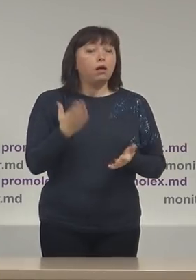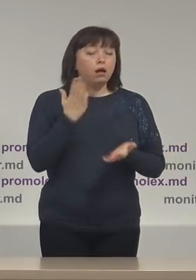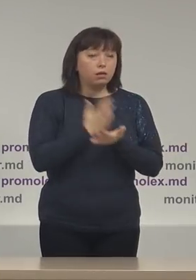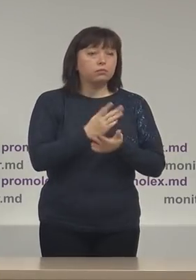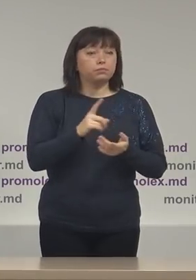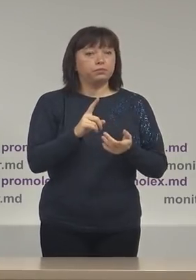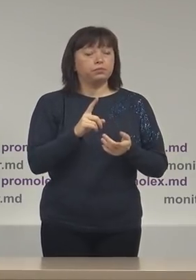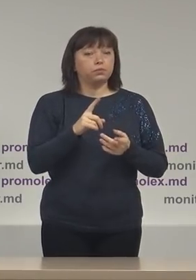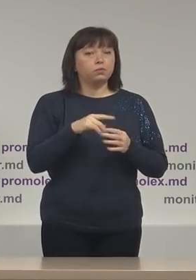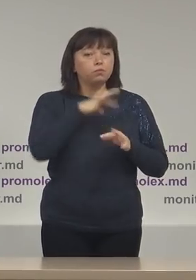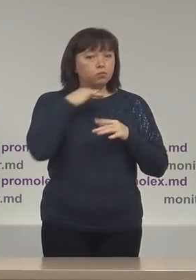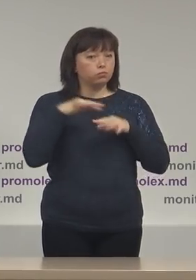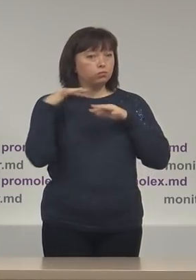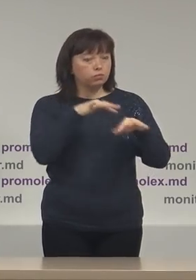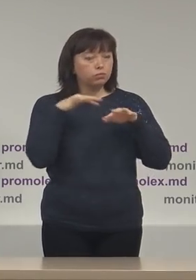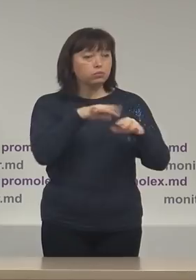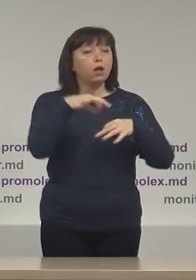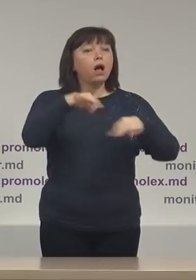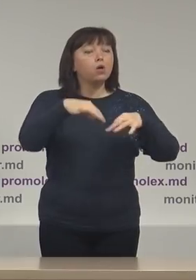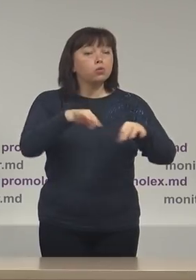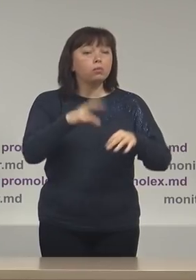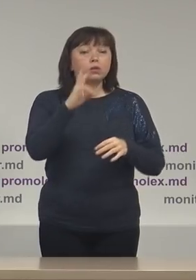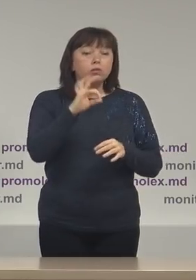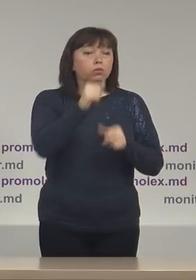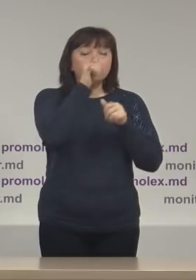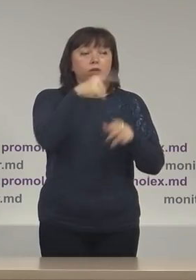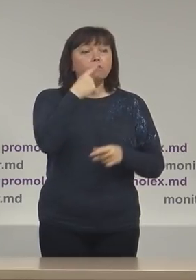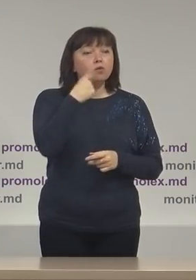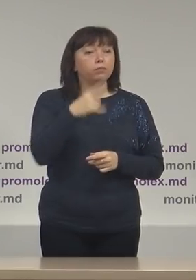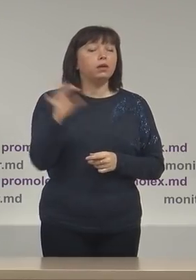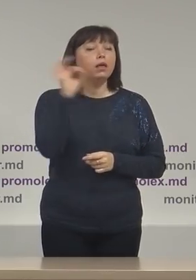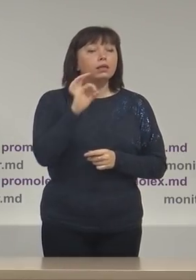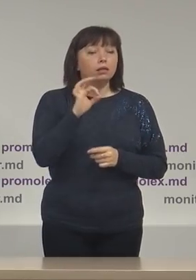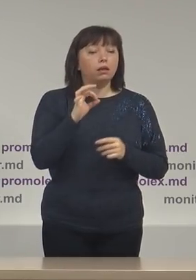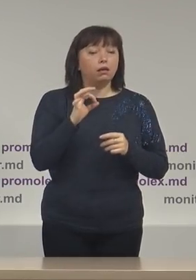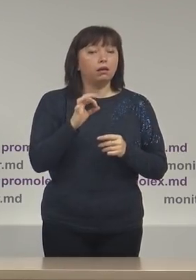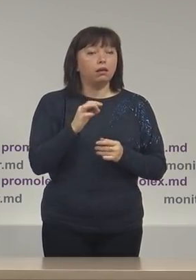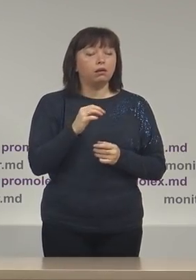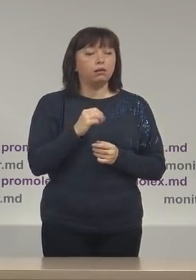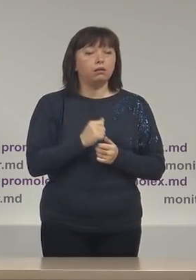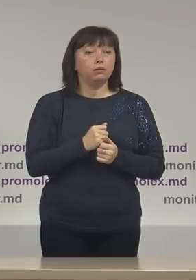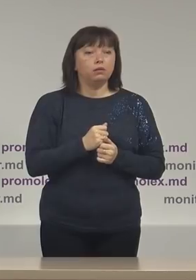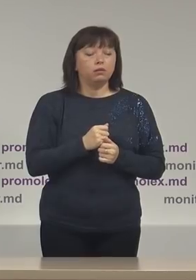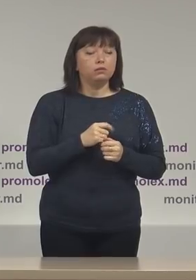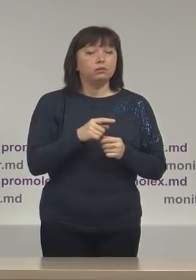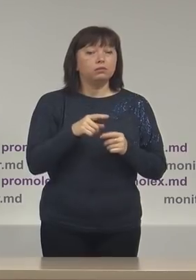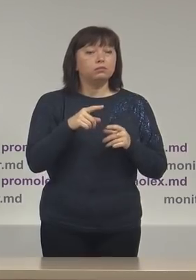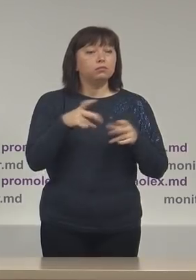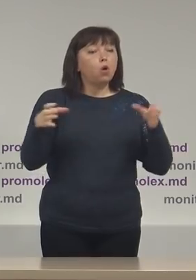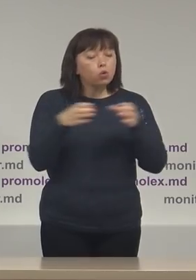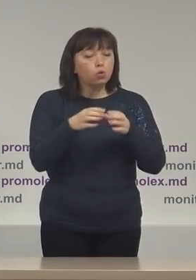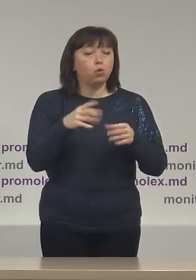flux sporit de automobile, dar încă nu putem vorbi la această etapă de traversare